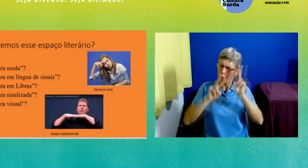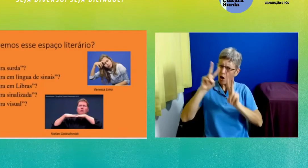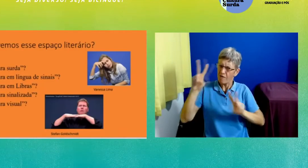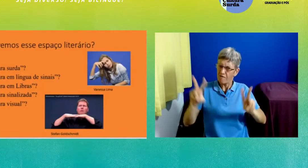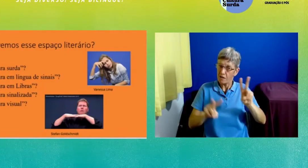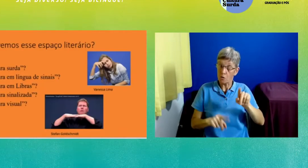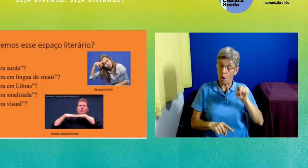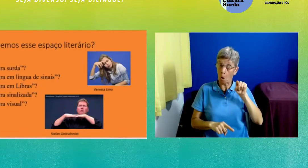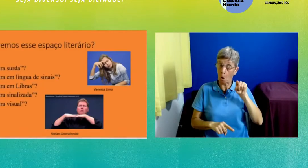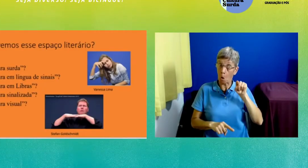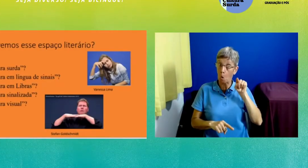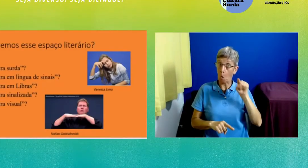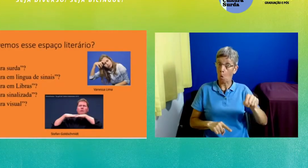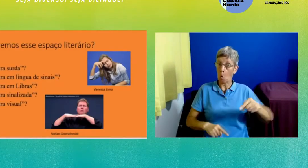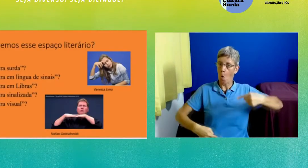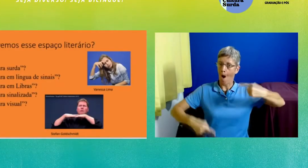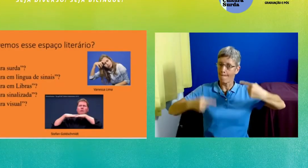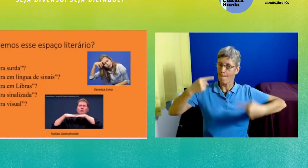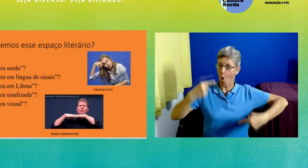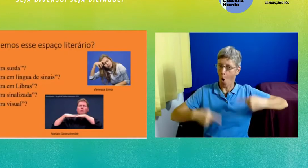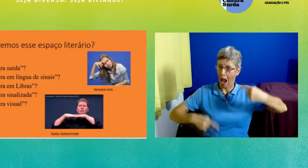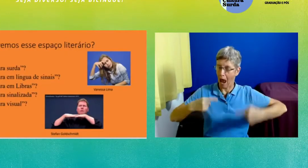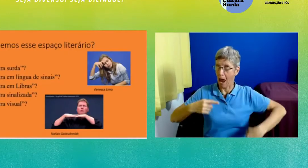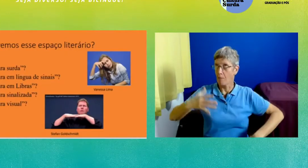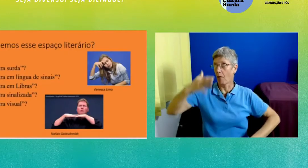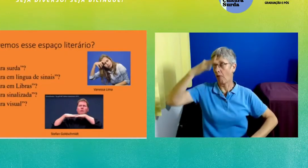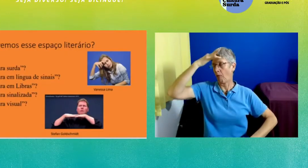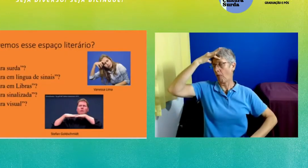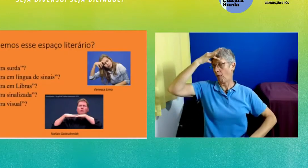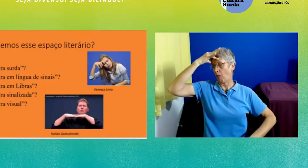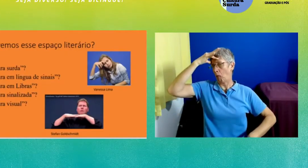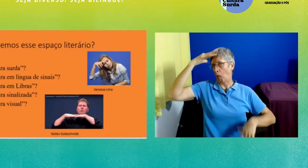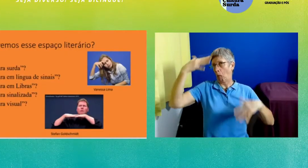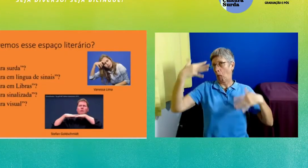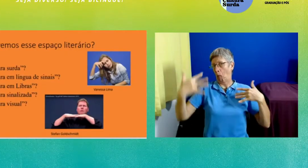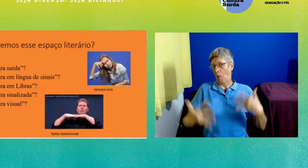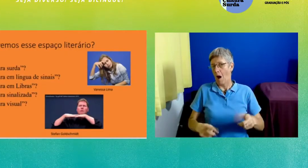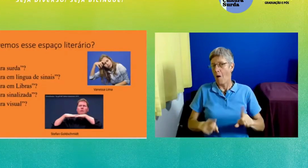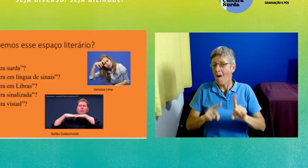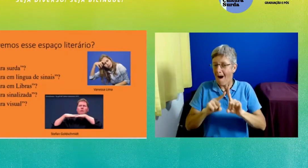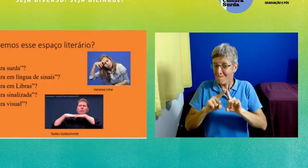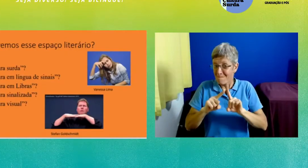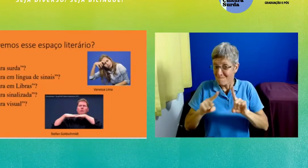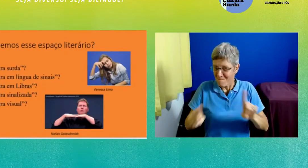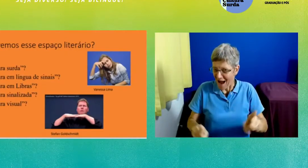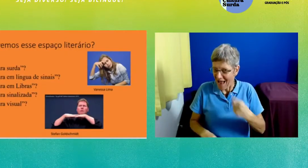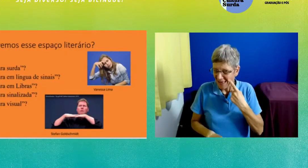existe. A literatura visual é polêmica,